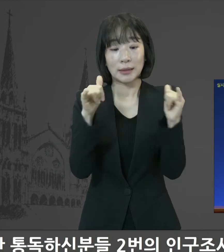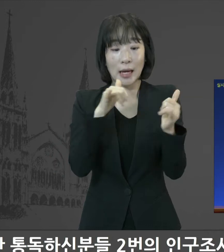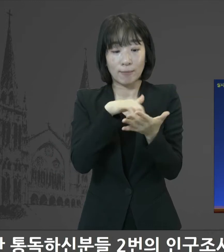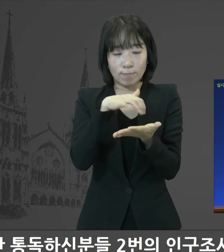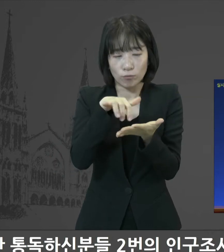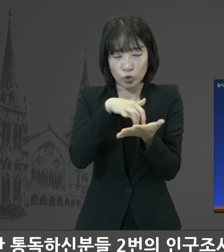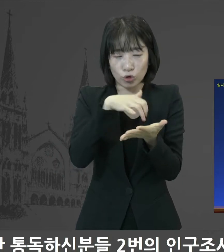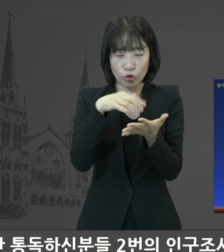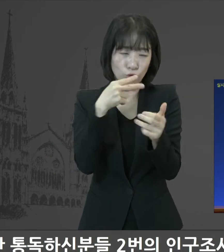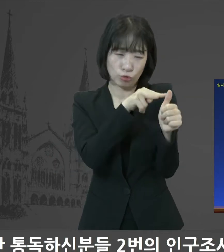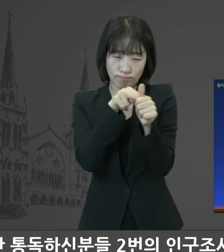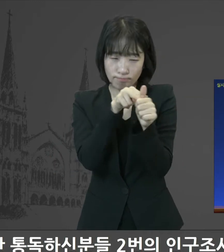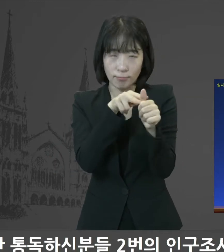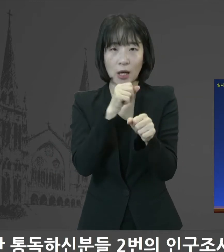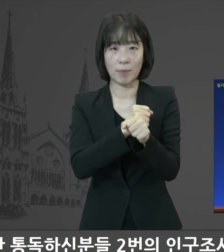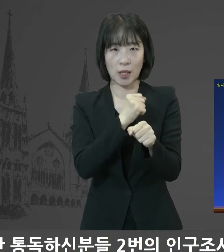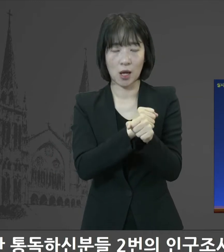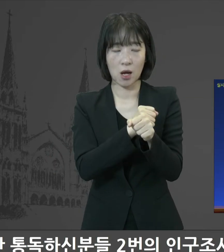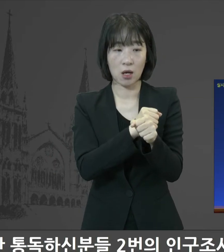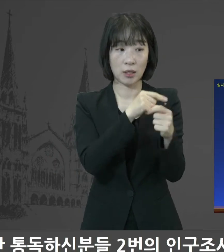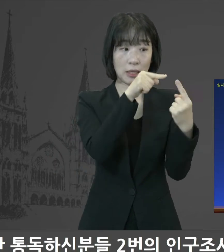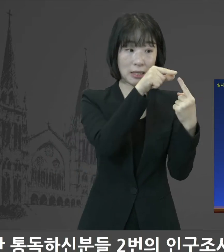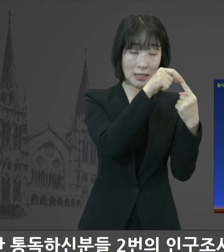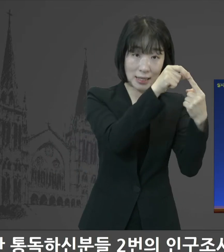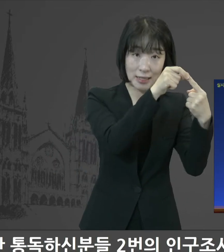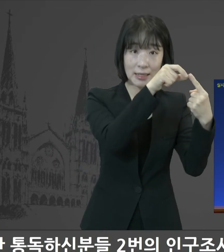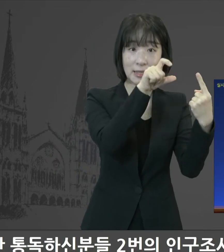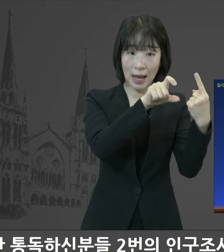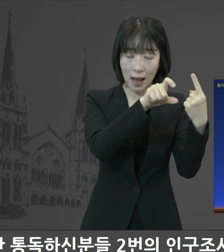사이에 제법 긴 시간이 지났습니다.